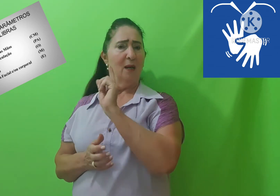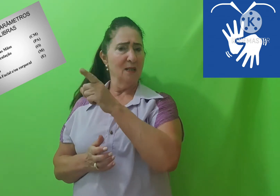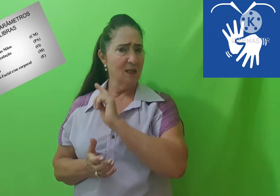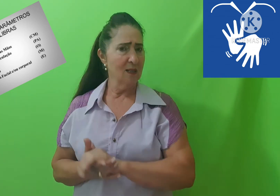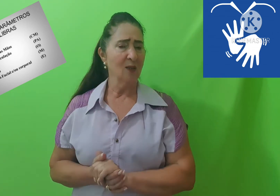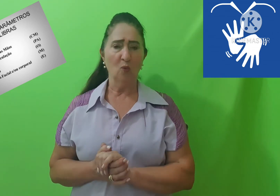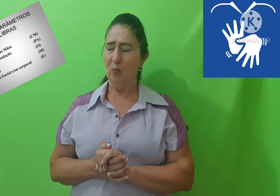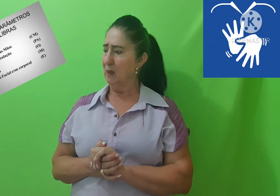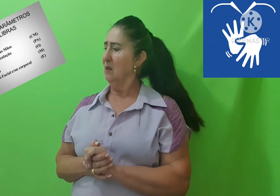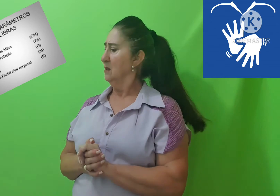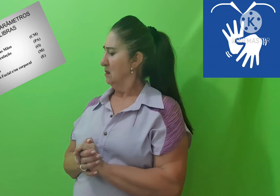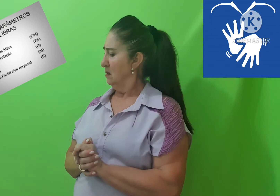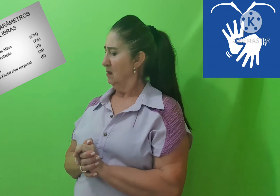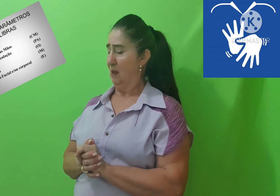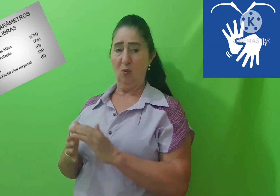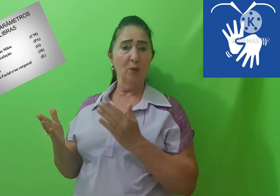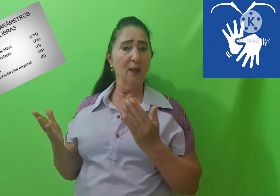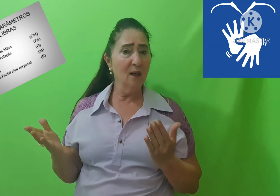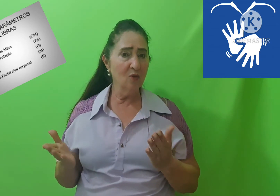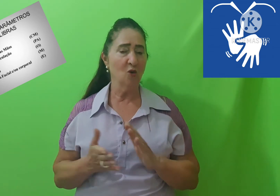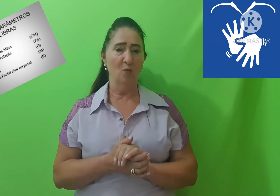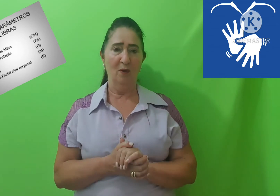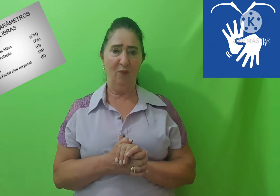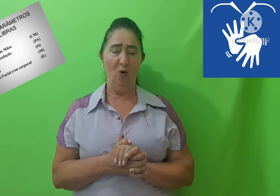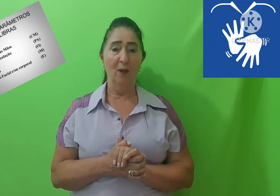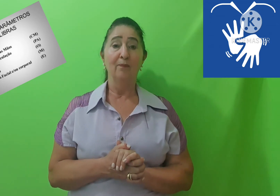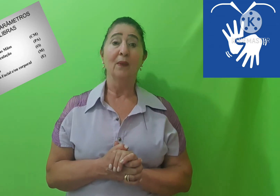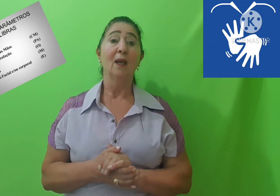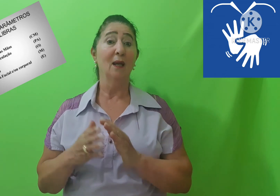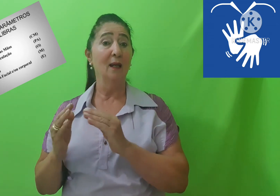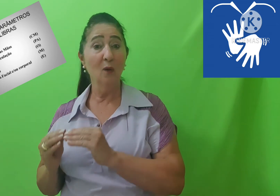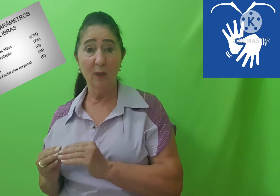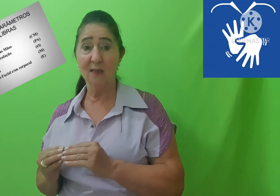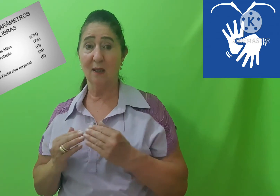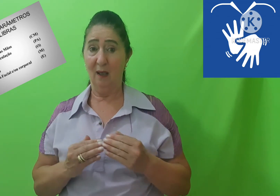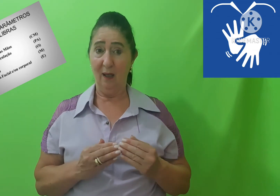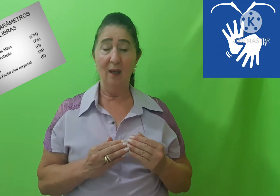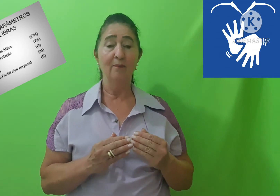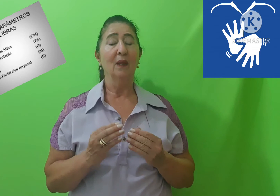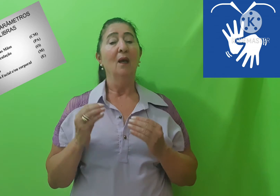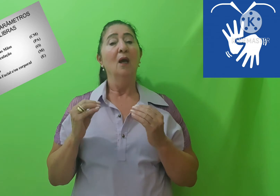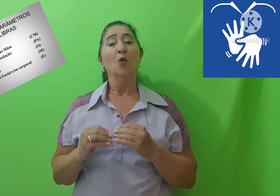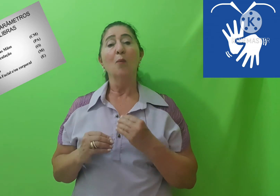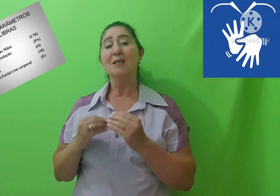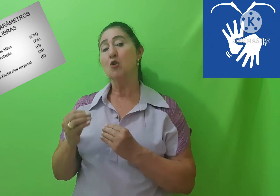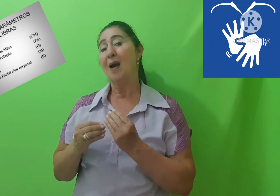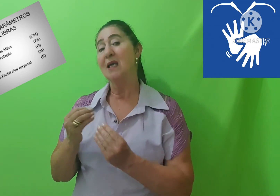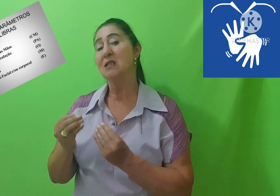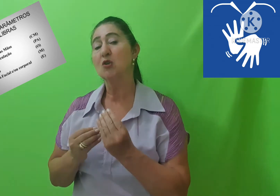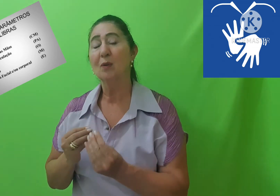mas essa turma está comunicando de alguma forma. E ele, linguista que é, começou a